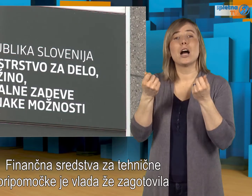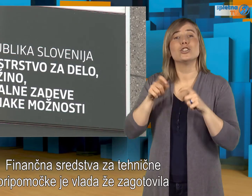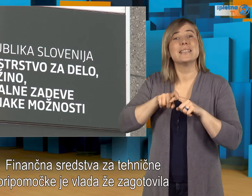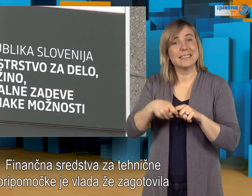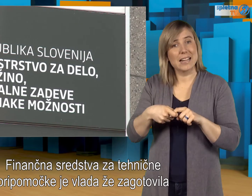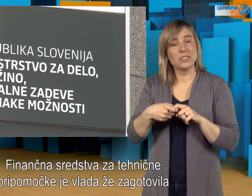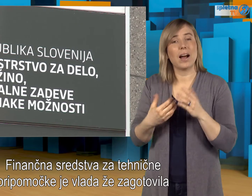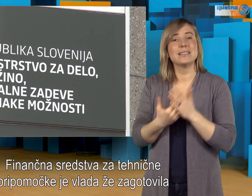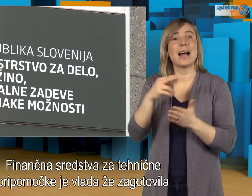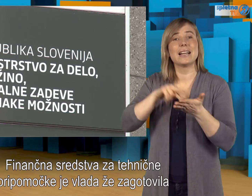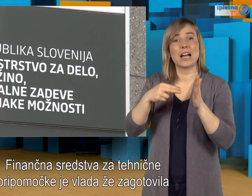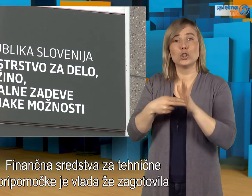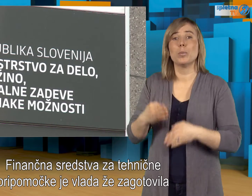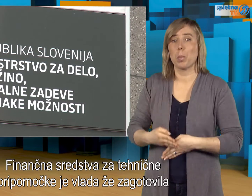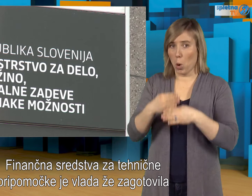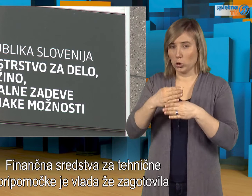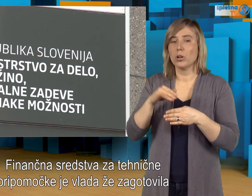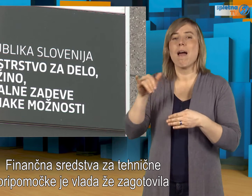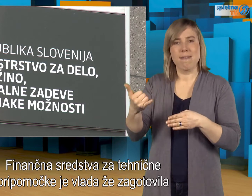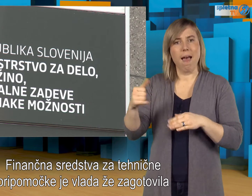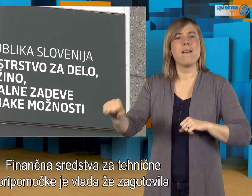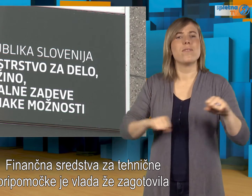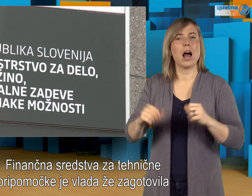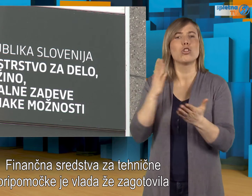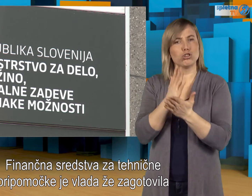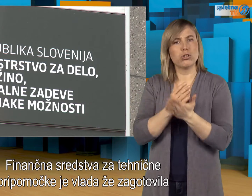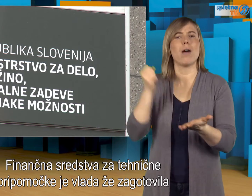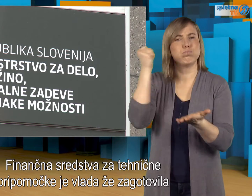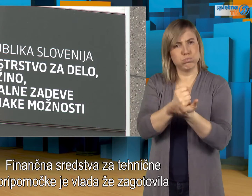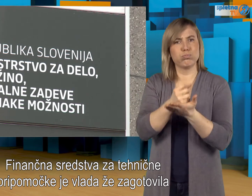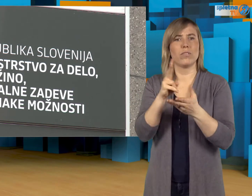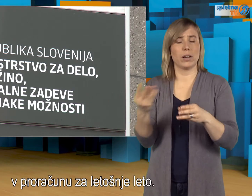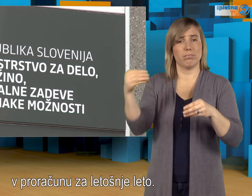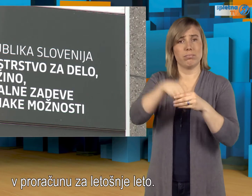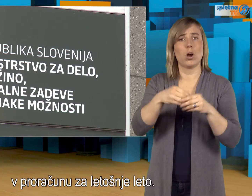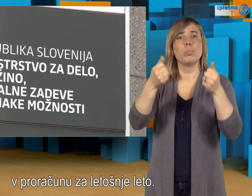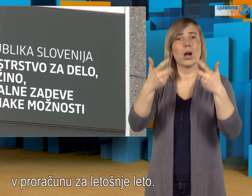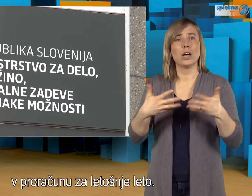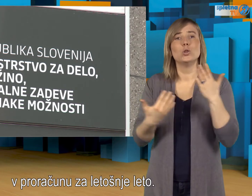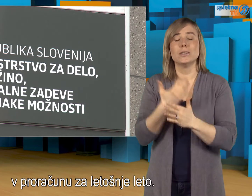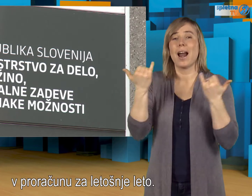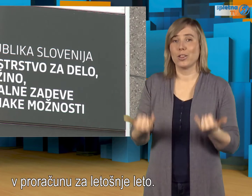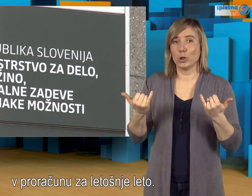Finančna sredstva za tehnične pripomočke je vlada že zagotovila v proračunu za letošnje leto.